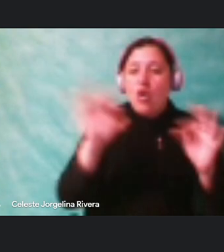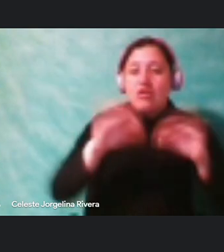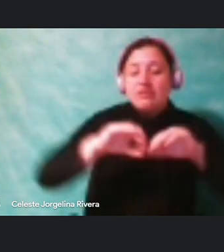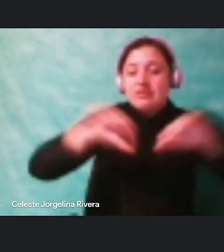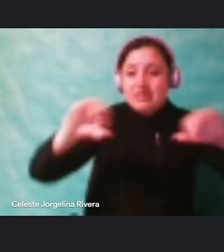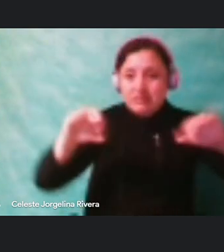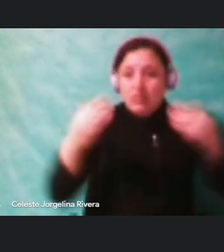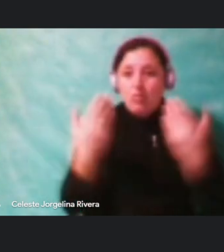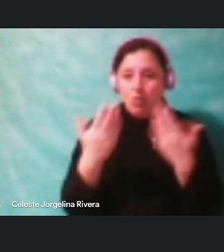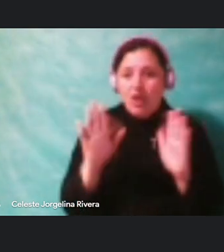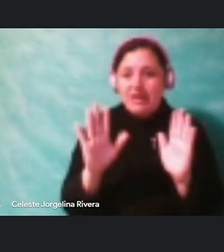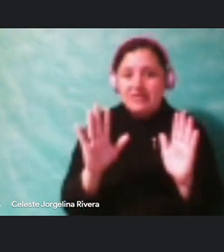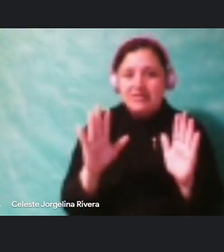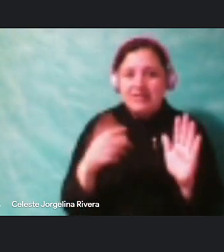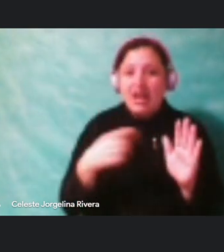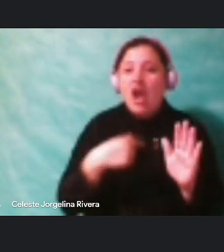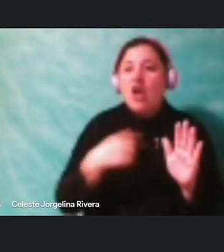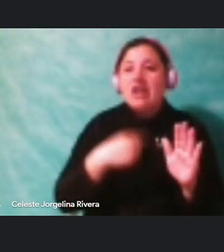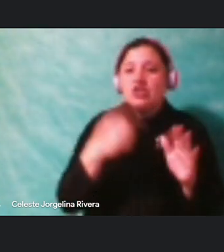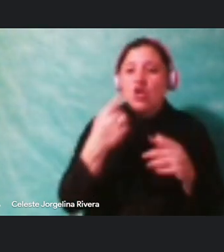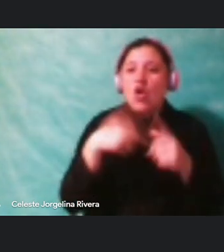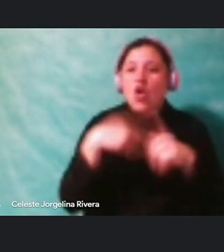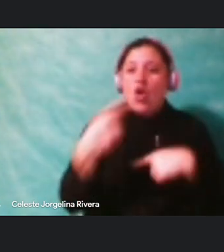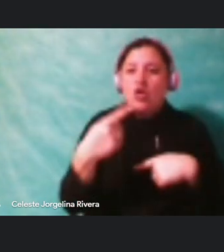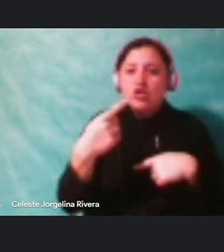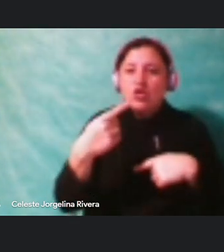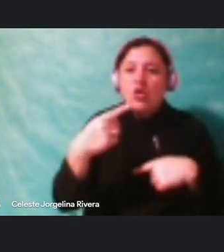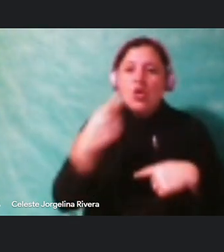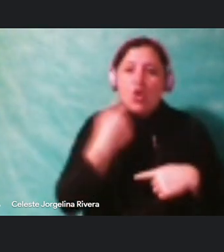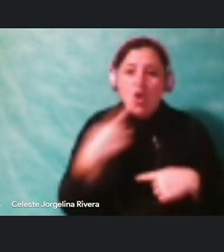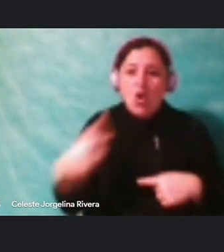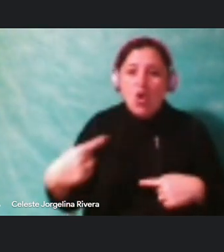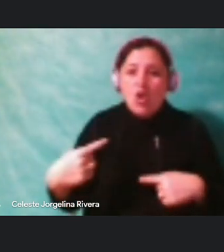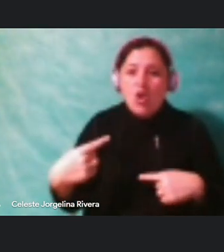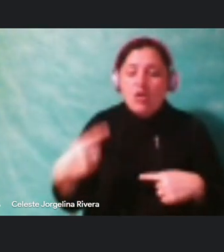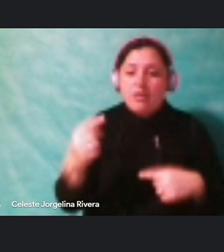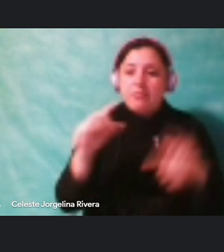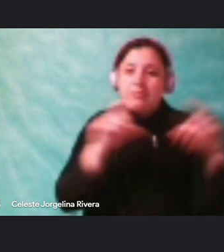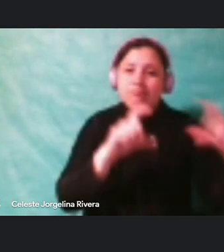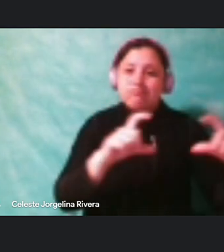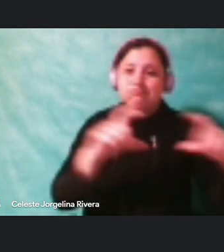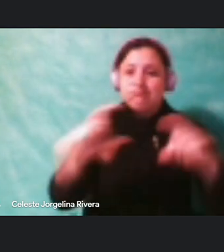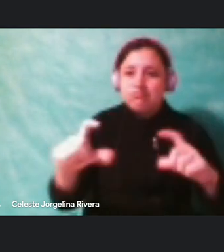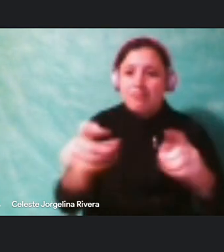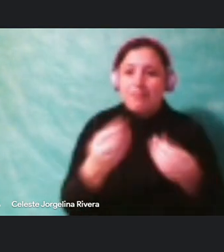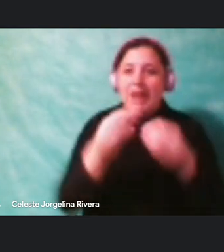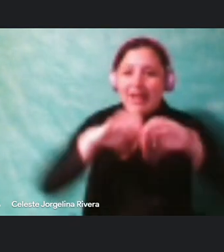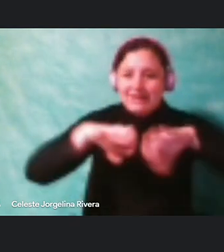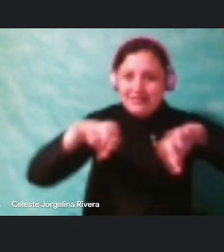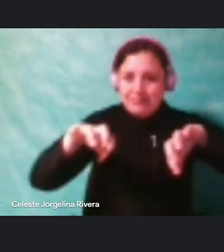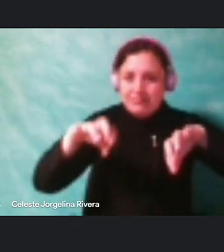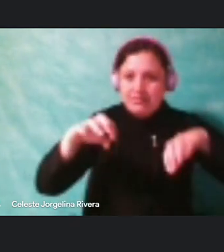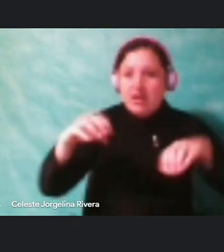Vamos a separar también, como quieran, o sea, ustedes pueden separarlo,